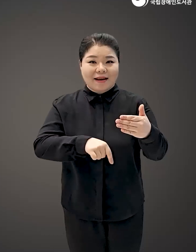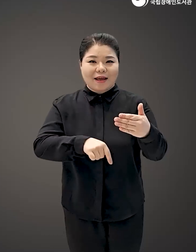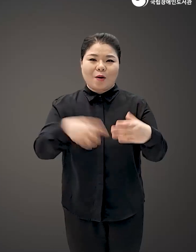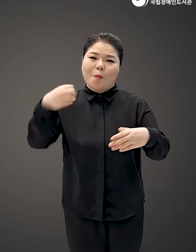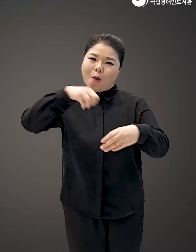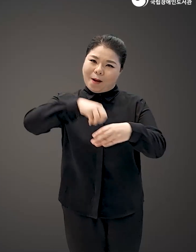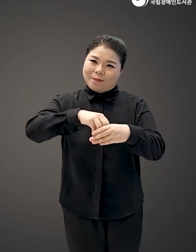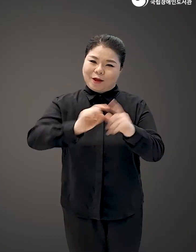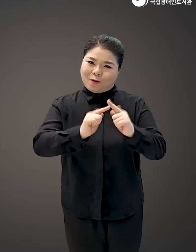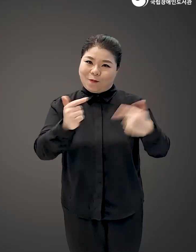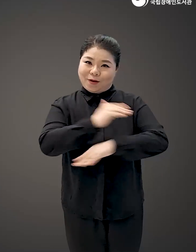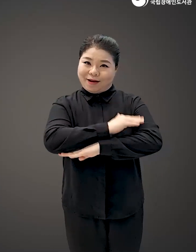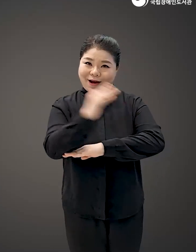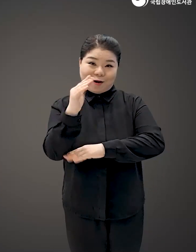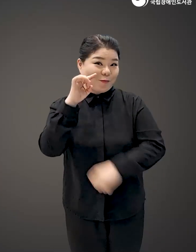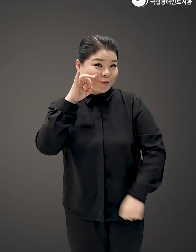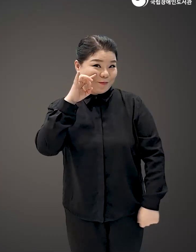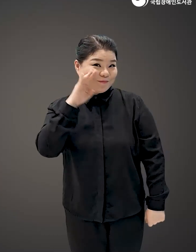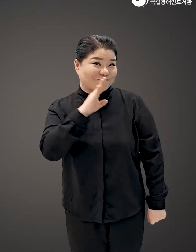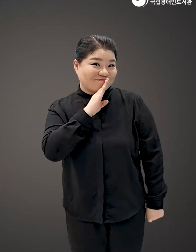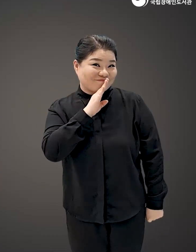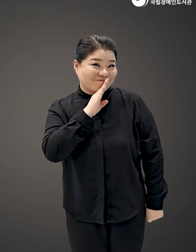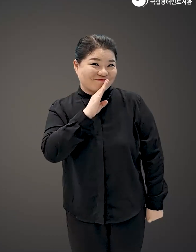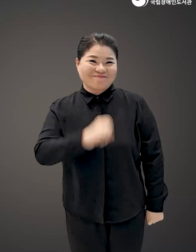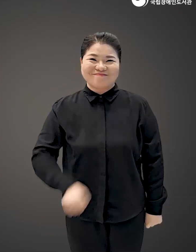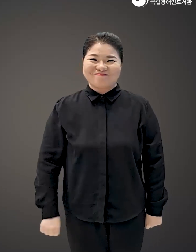녹아있는 다양한 이야기가 궁금하진 않으시나요?